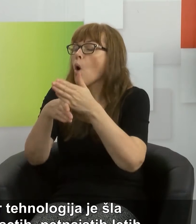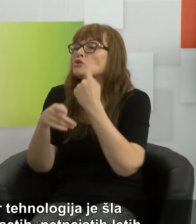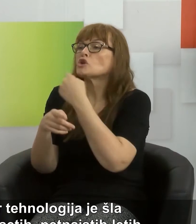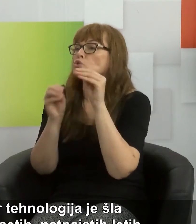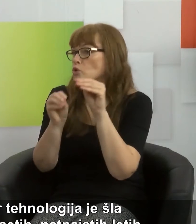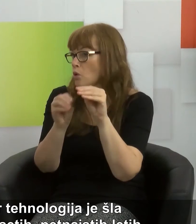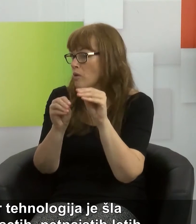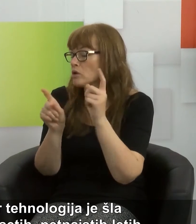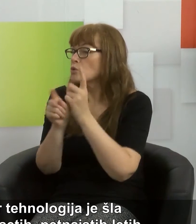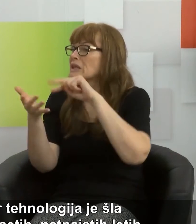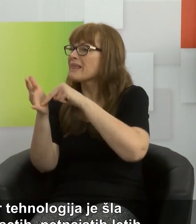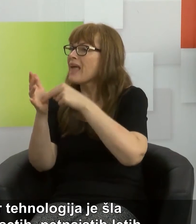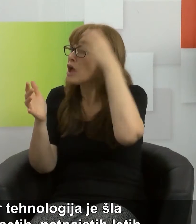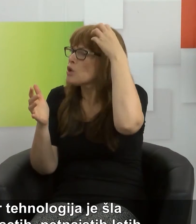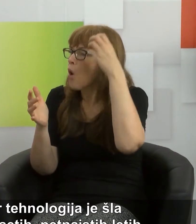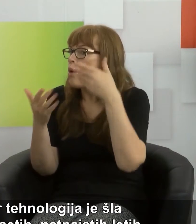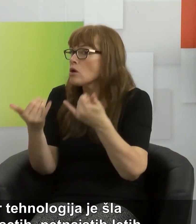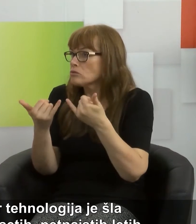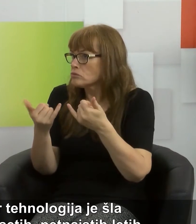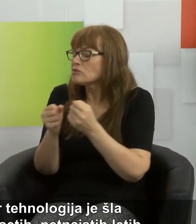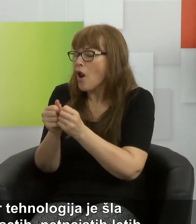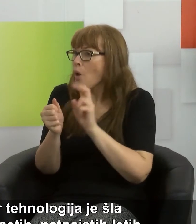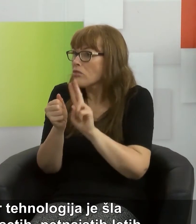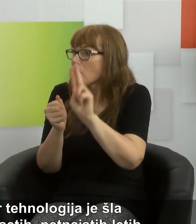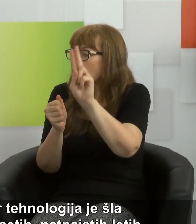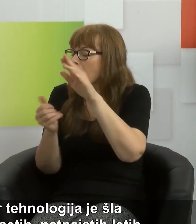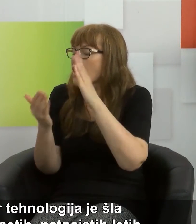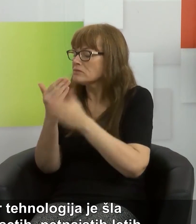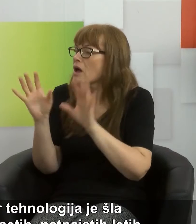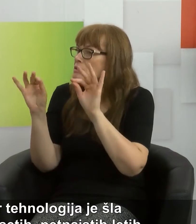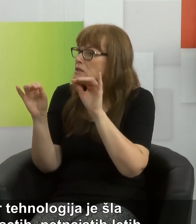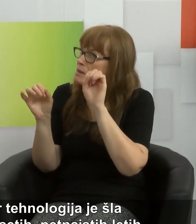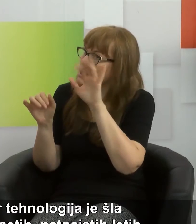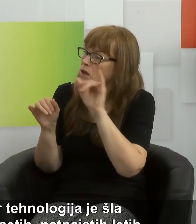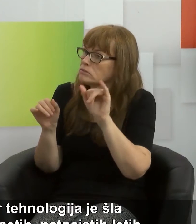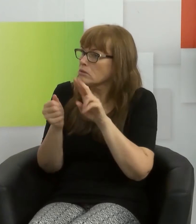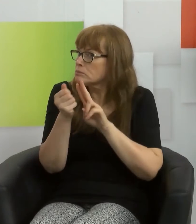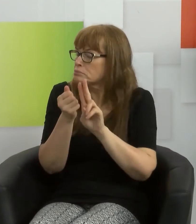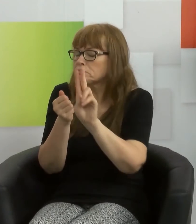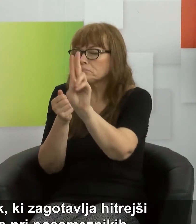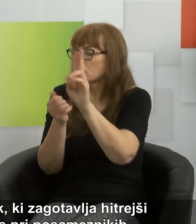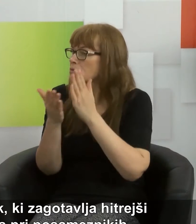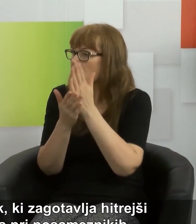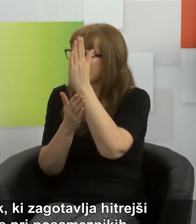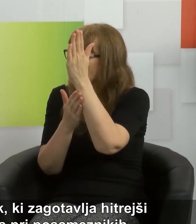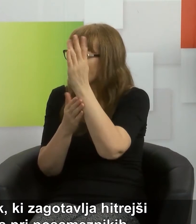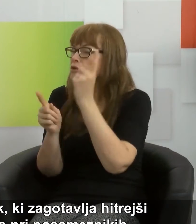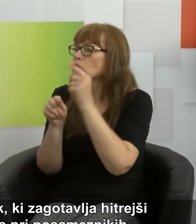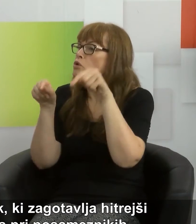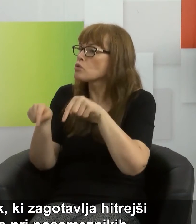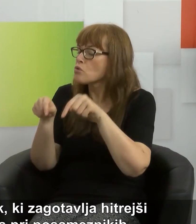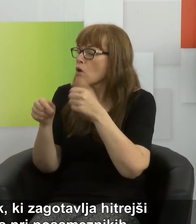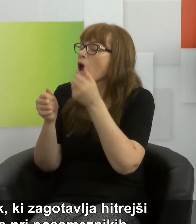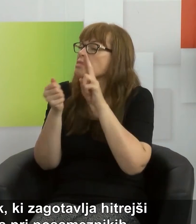tudi tehnologija je šla zelo naprej v zadnjih 10-15 letih, je tudi tukaj